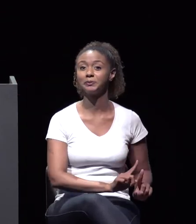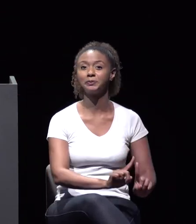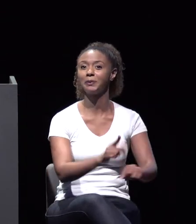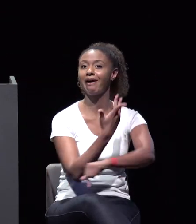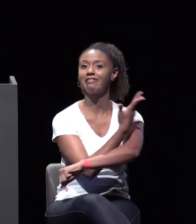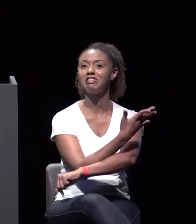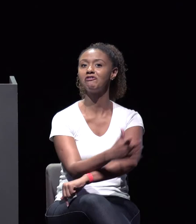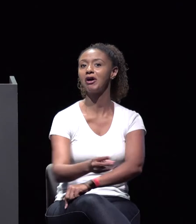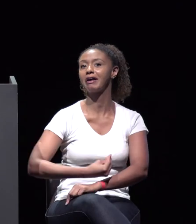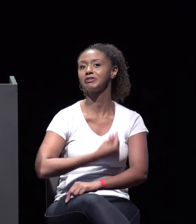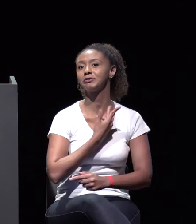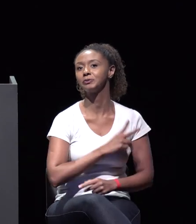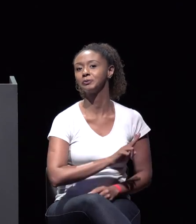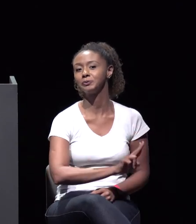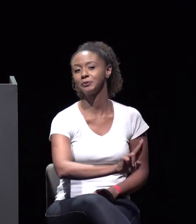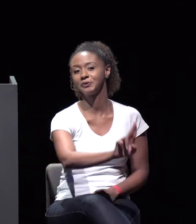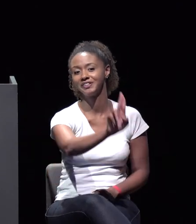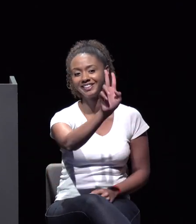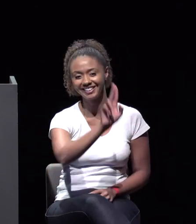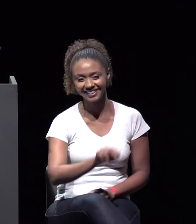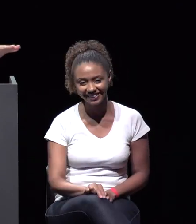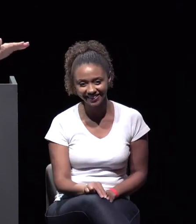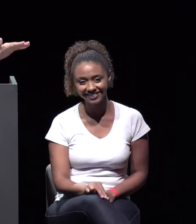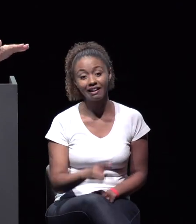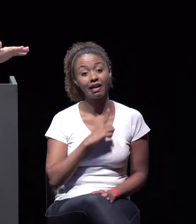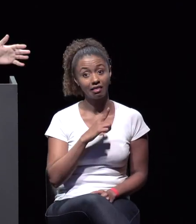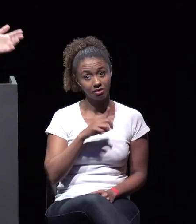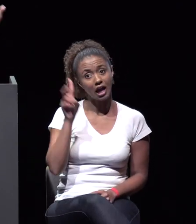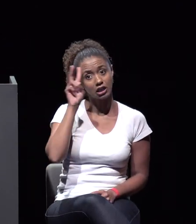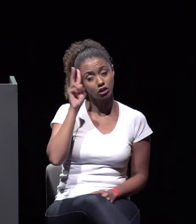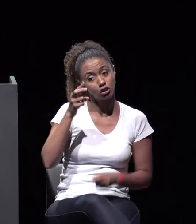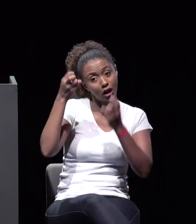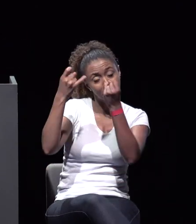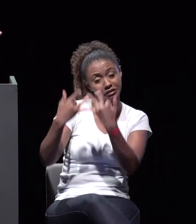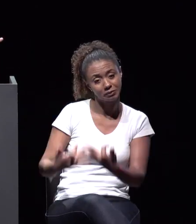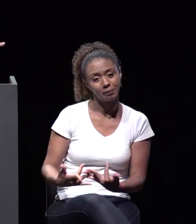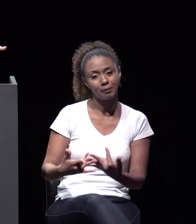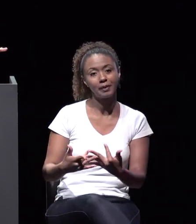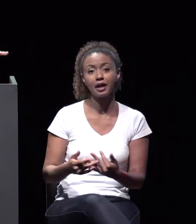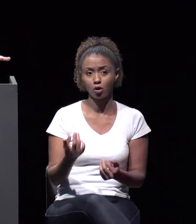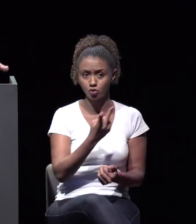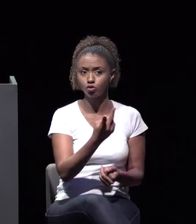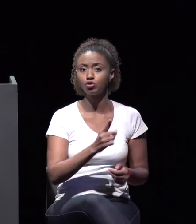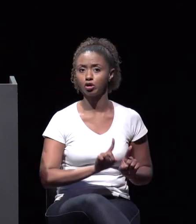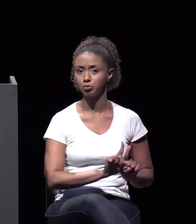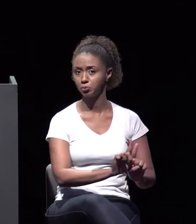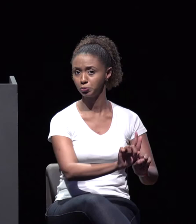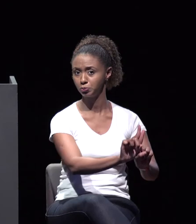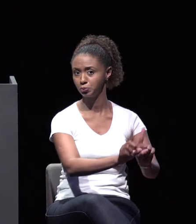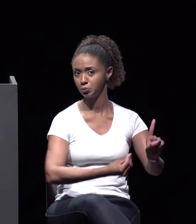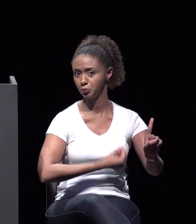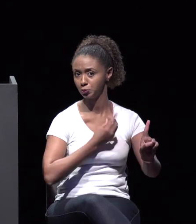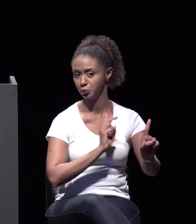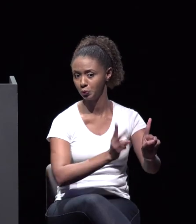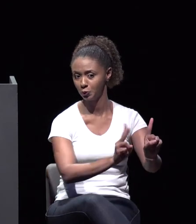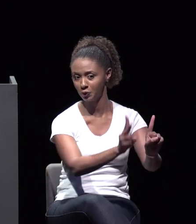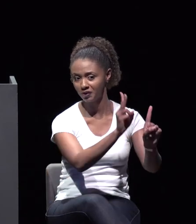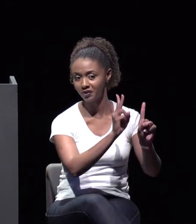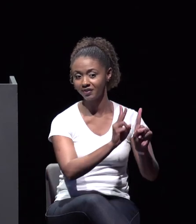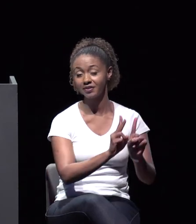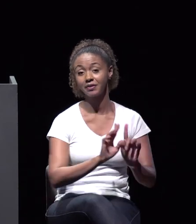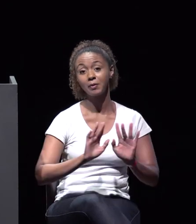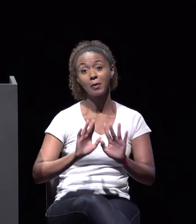em pé tem uma parte do mito que eles continuam e outro em outra parte do mito em que o e